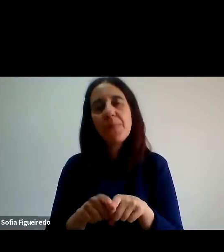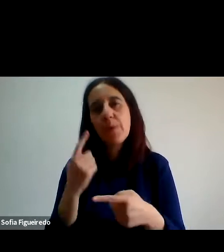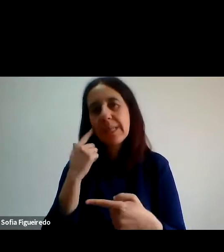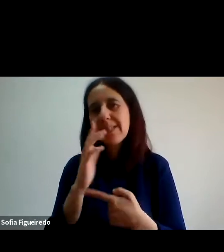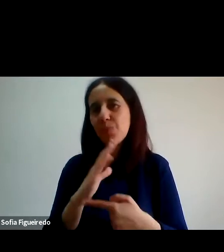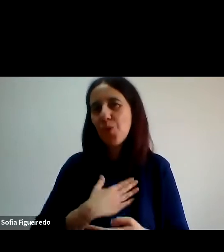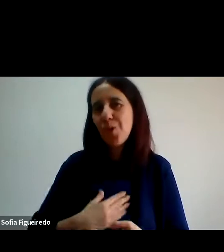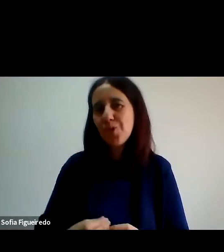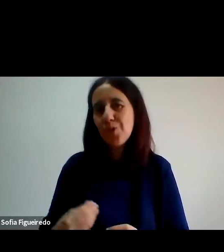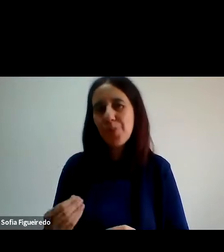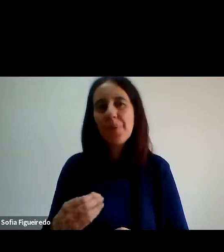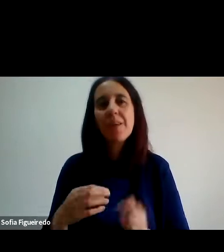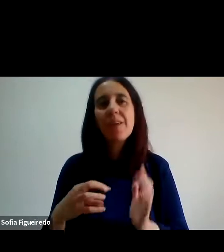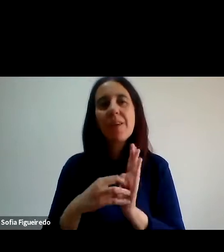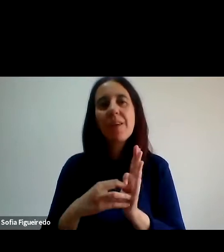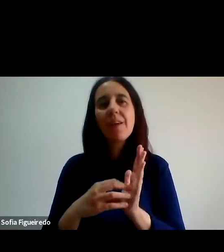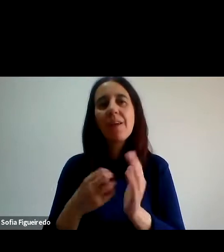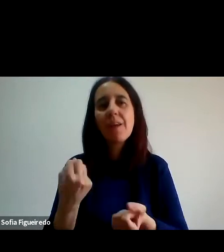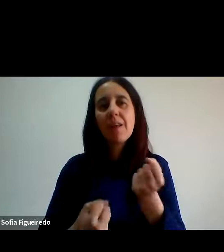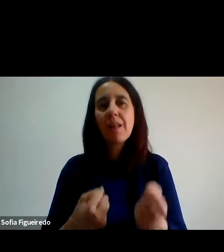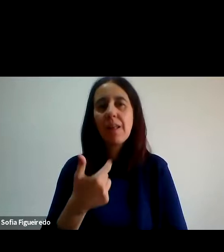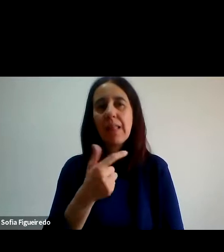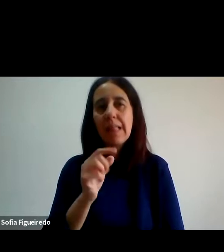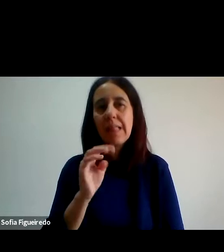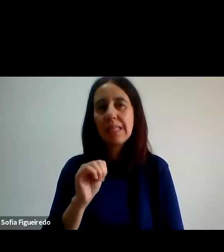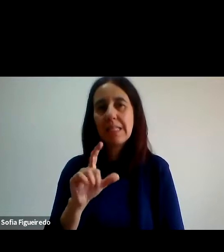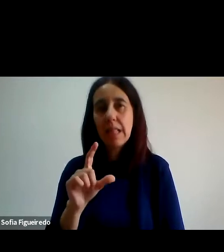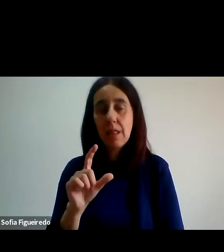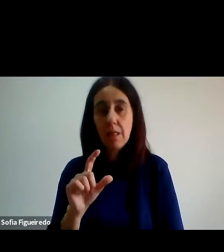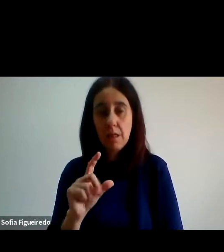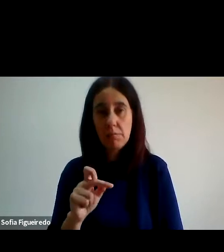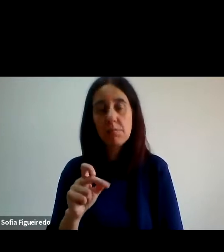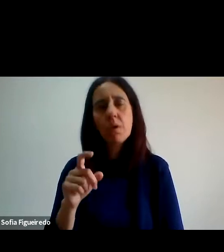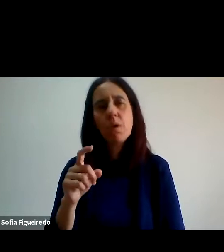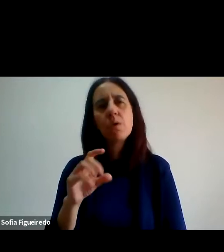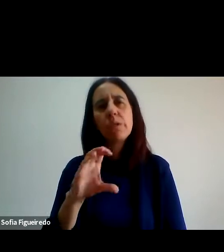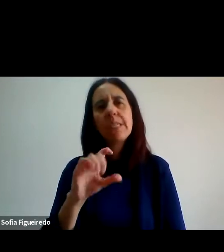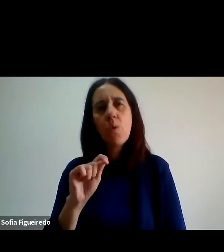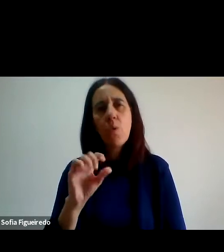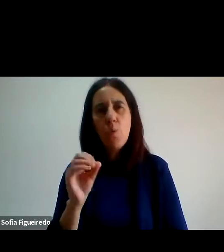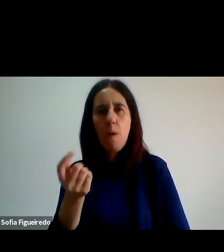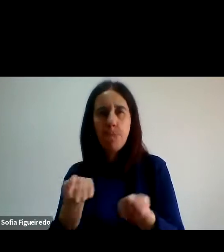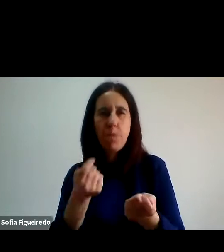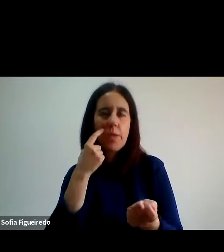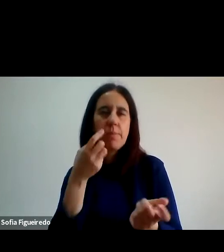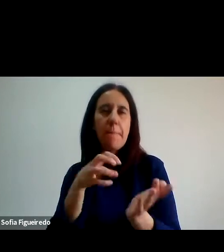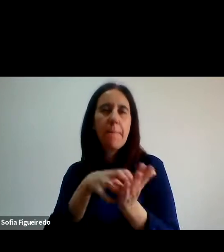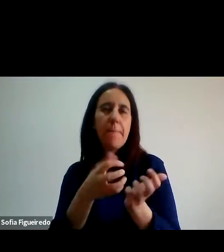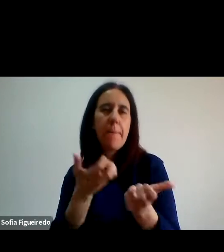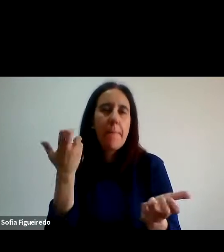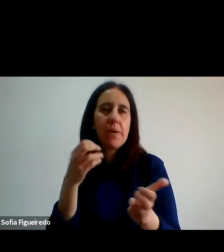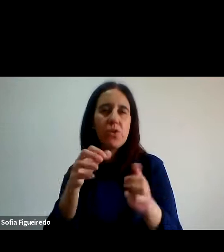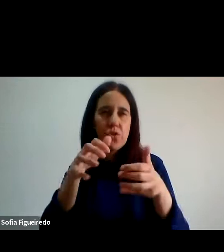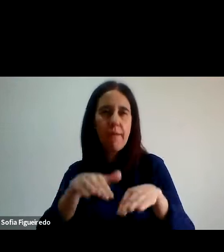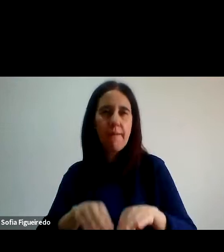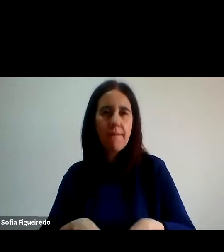exemplo da Tesla, porque o CEO da Tesla, que é conhecido por, às vezes, escrever algumas coisas extravagantes, é também a mesma pessoa que quando alguém